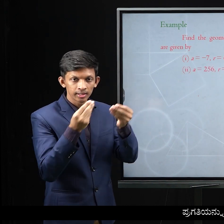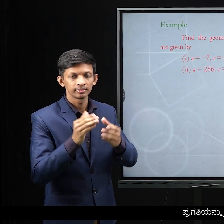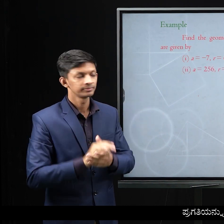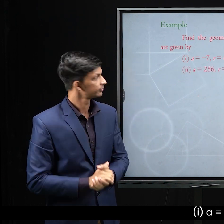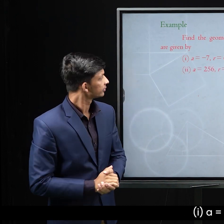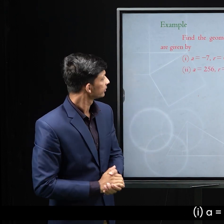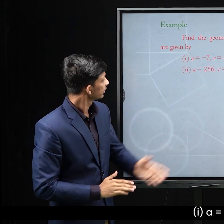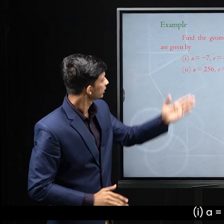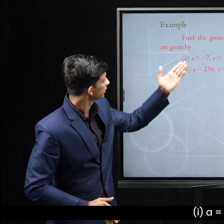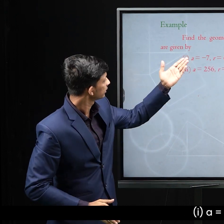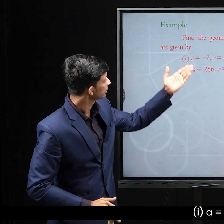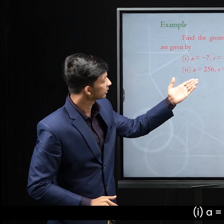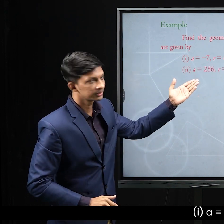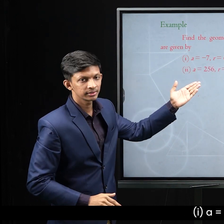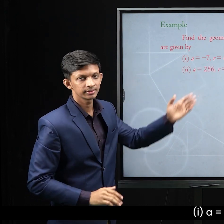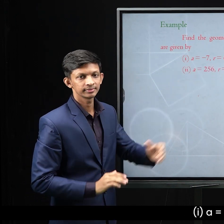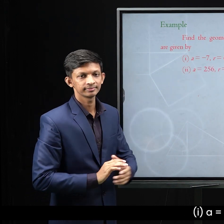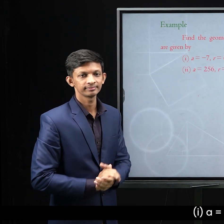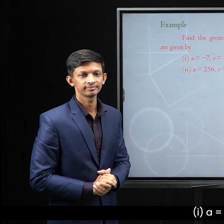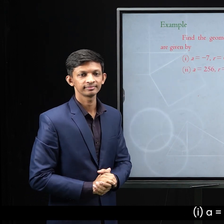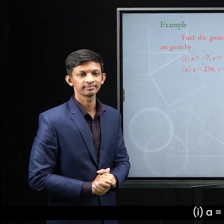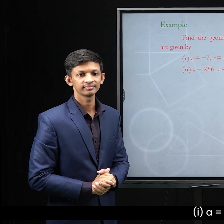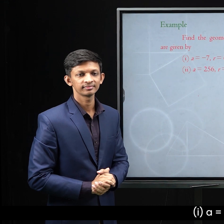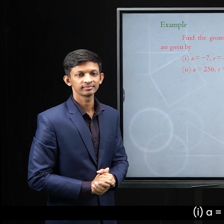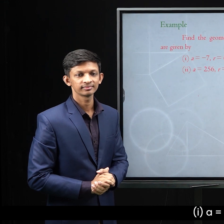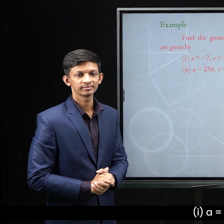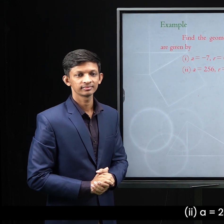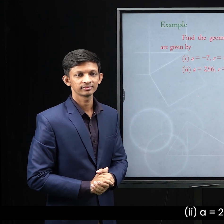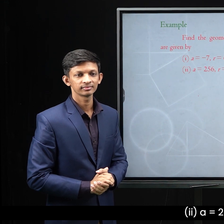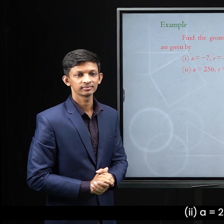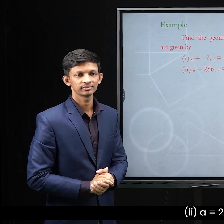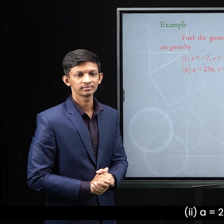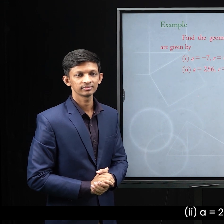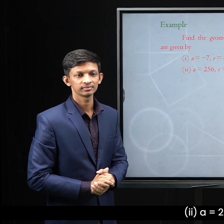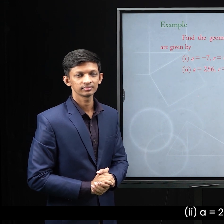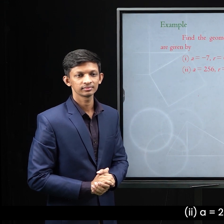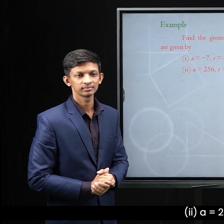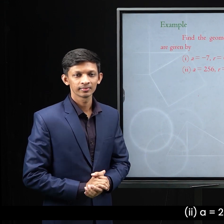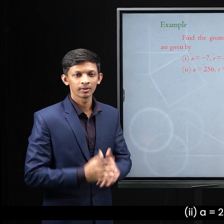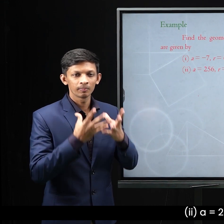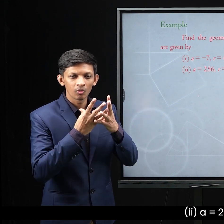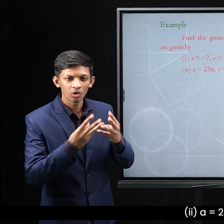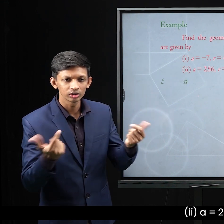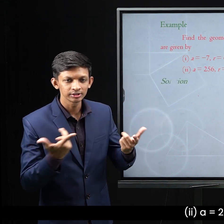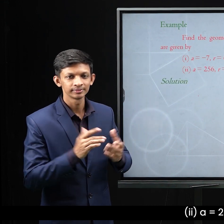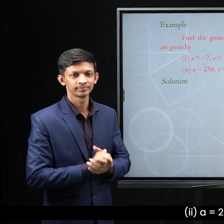ಹಿಡಿಯಿರಿ. A -7 R R. A 256, r ಈಕ್ವಲ್